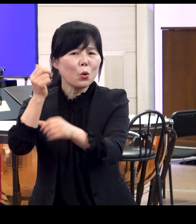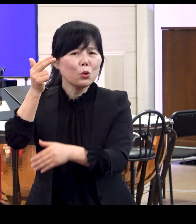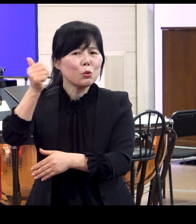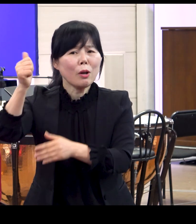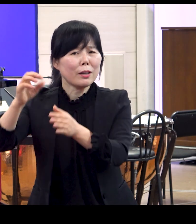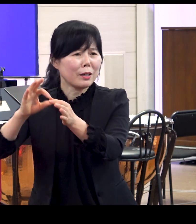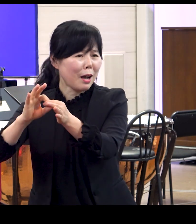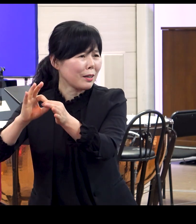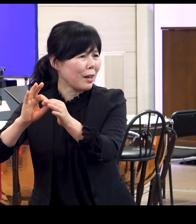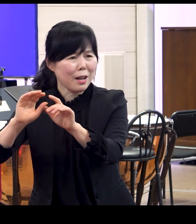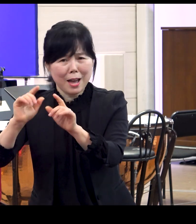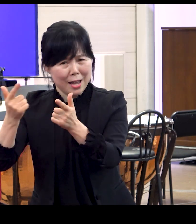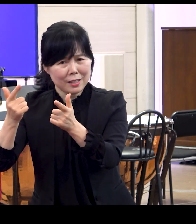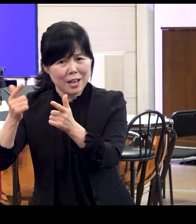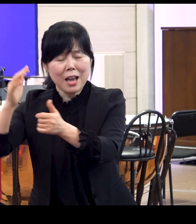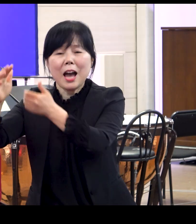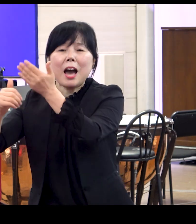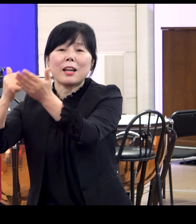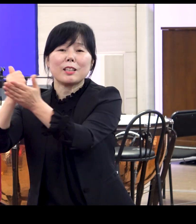아니라 바로